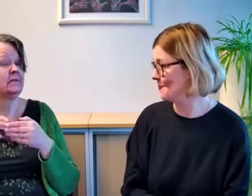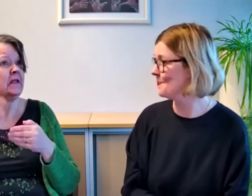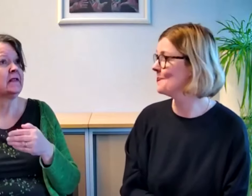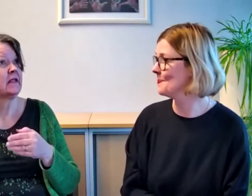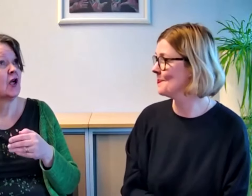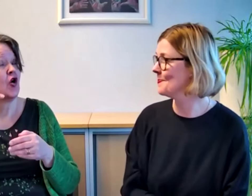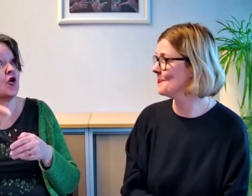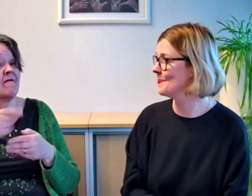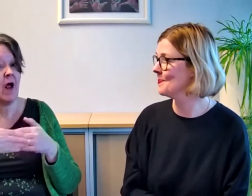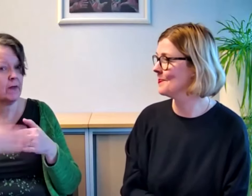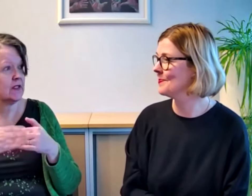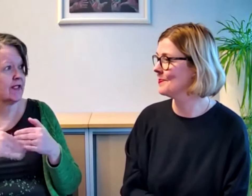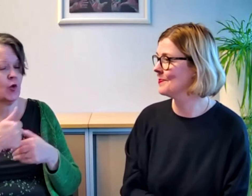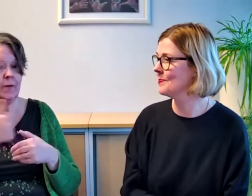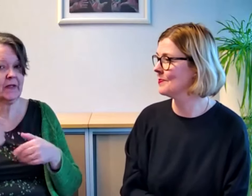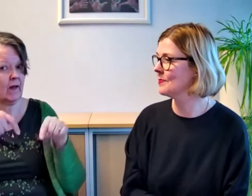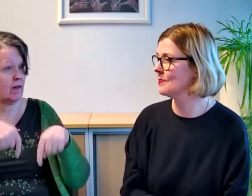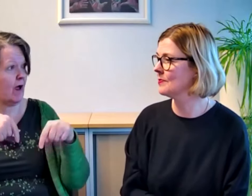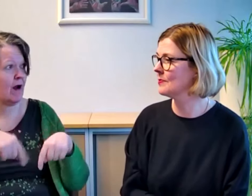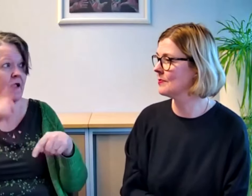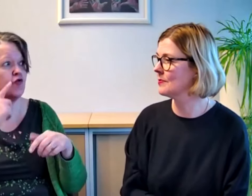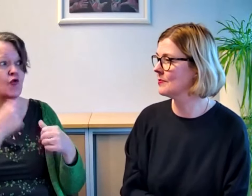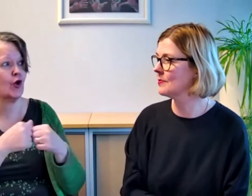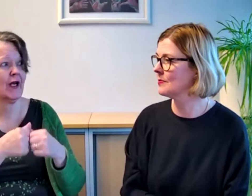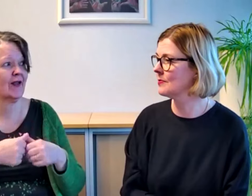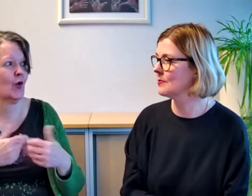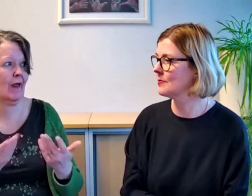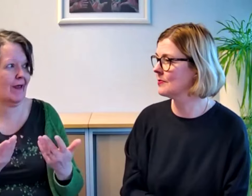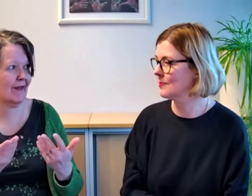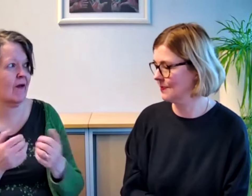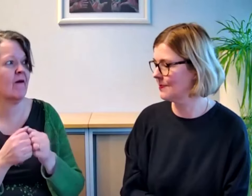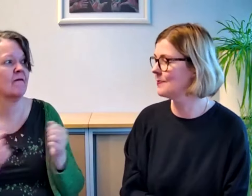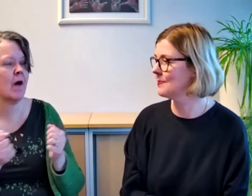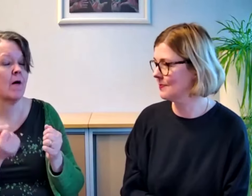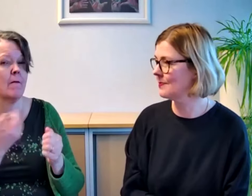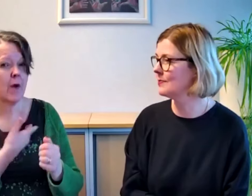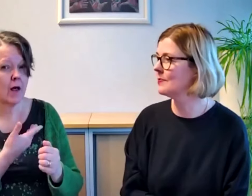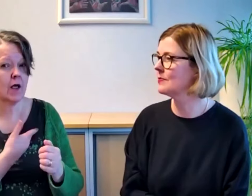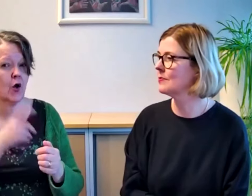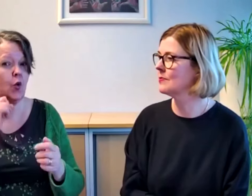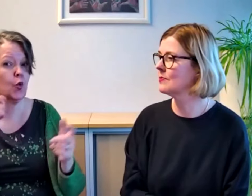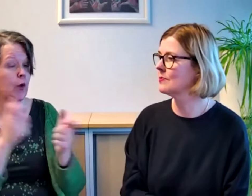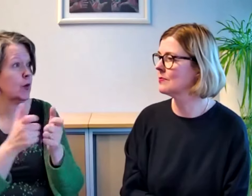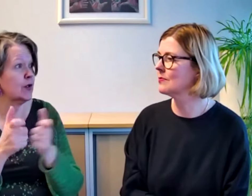palata noihin tavoitteisiin vielä, mitä tässä on ollut. Silloin kun me lähdettiin valmistelemaan,